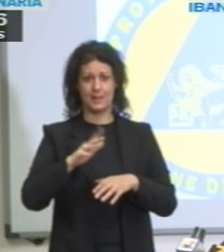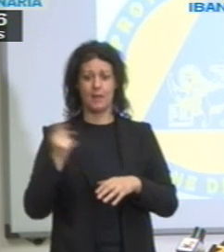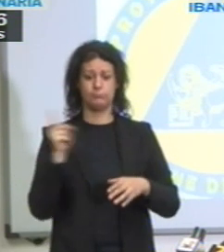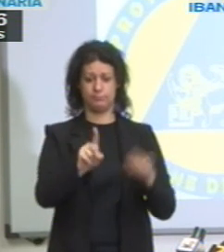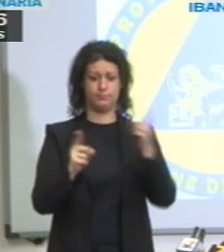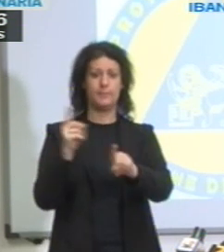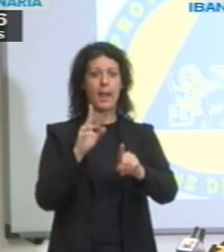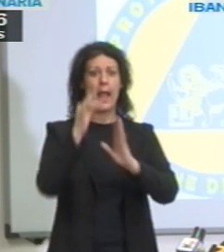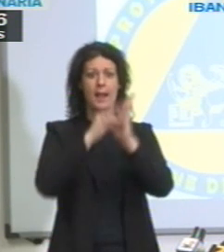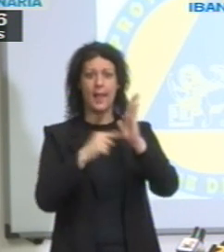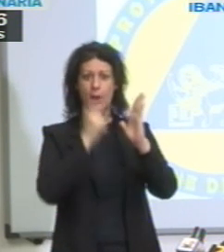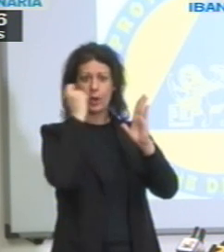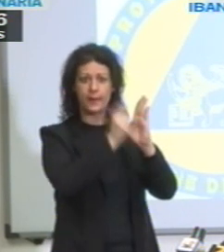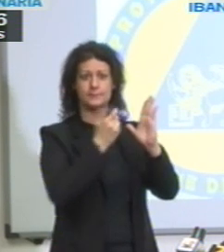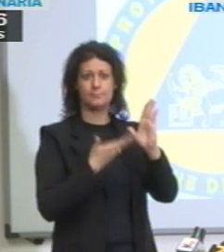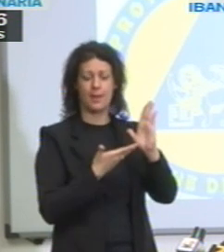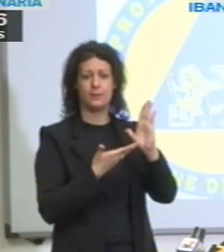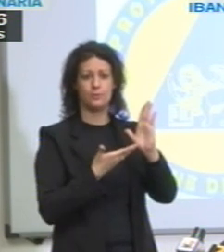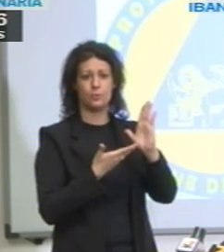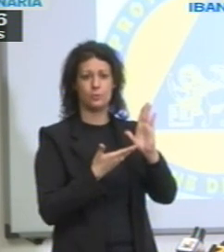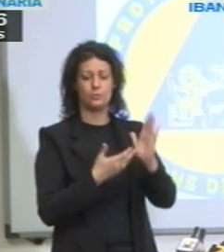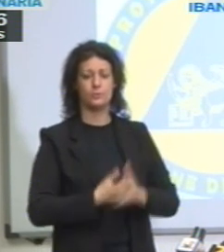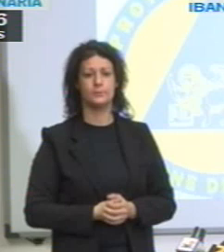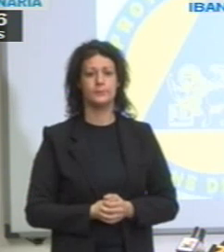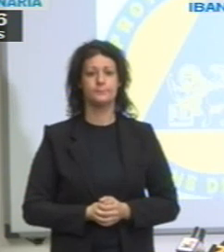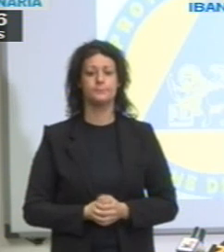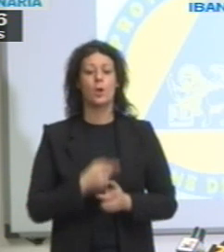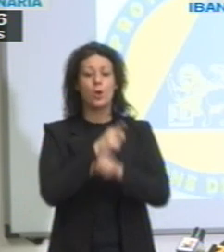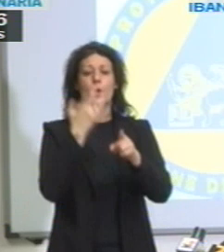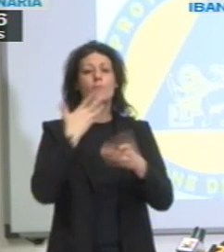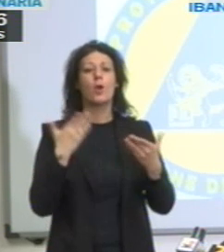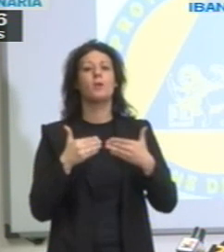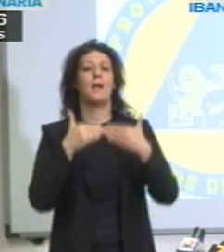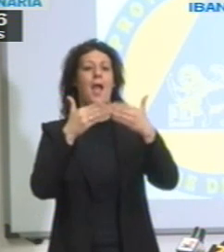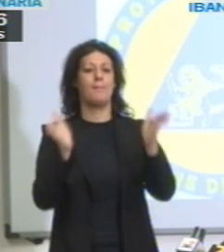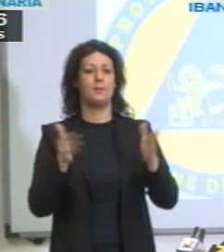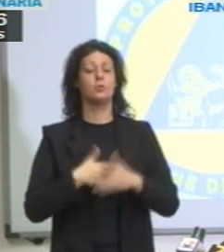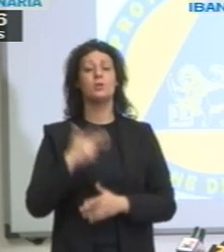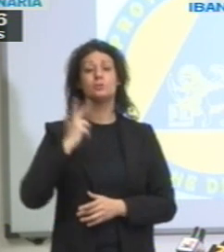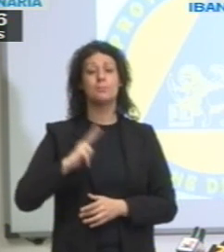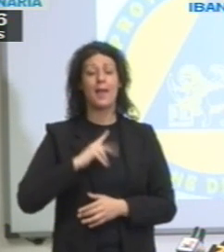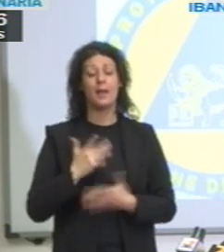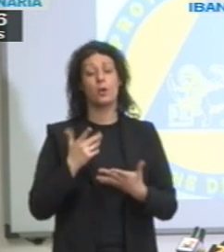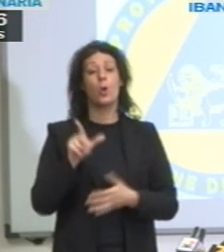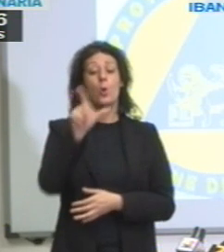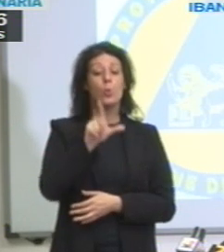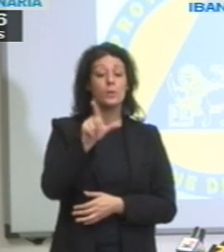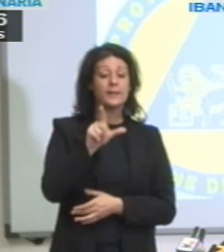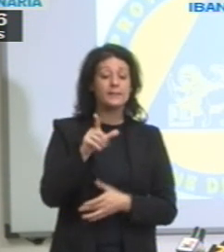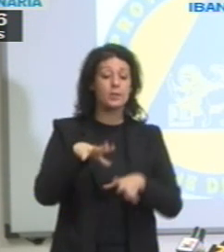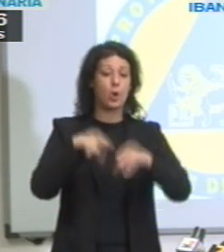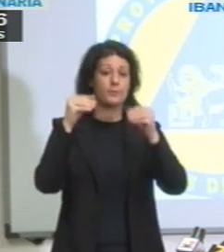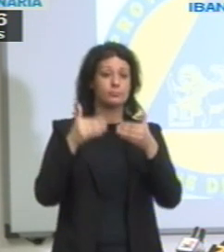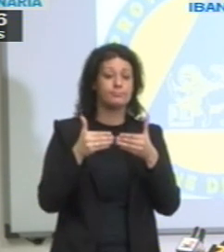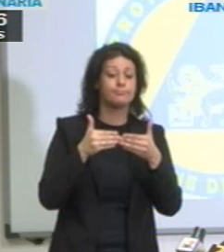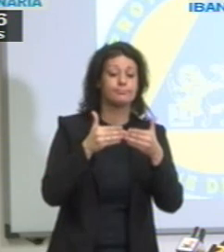dicono diteci cosa dobbiamo fare, ma fateci aprire. E penso, spero che già la prima apertura di lunedì vada in questa direzione. Ovviamente